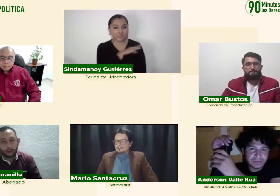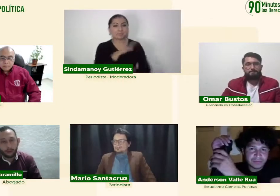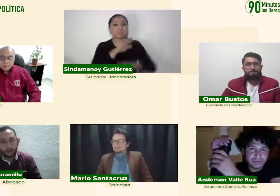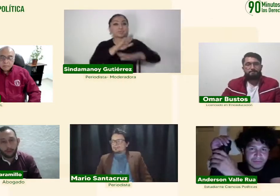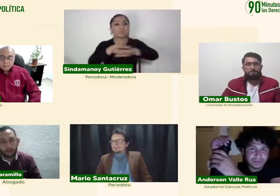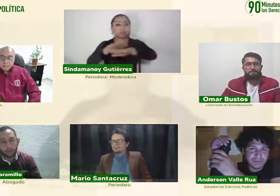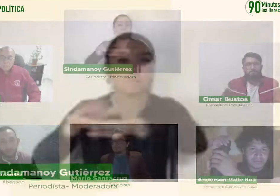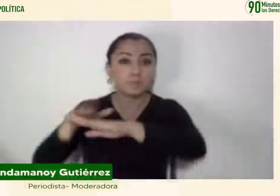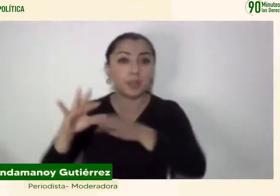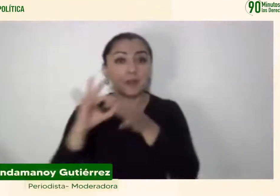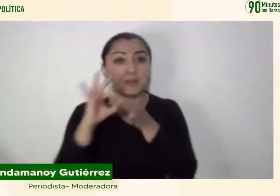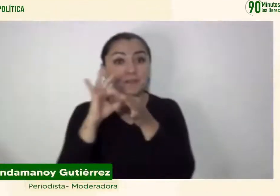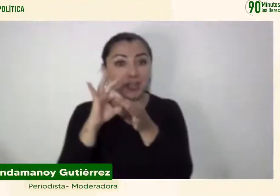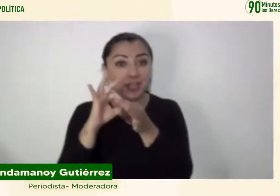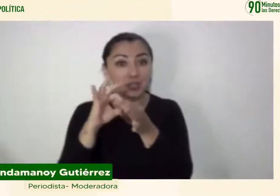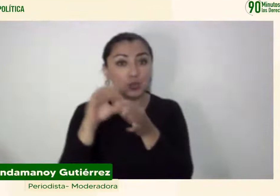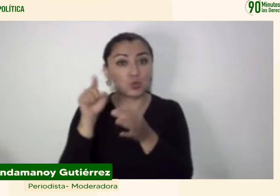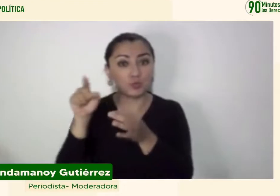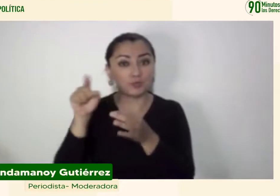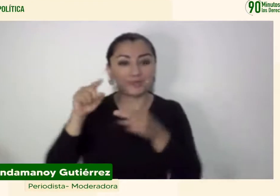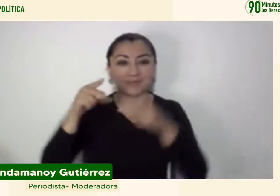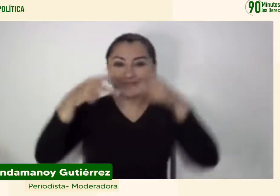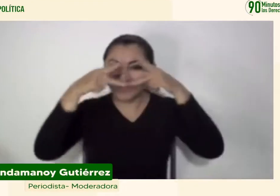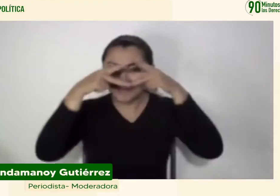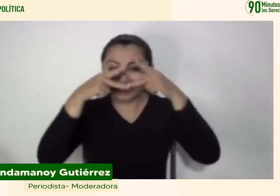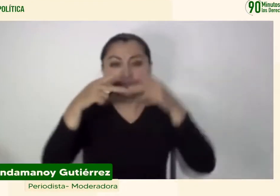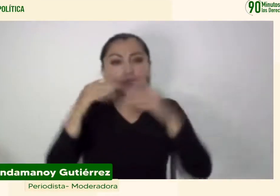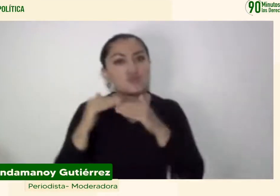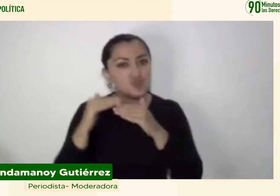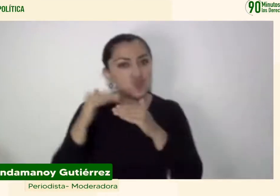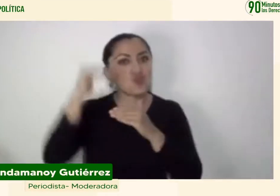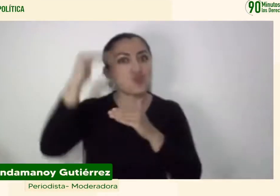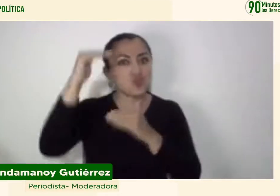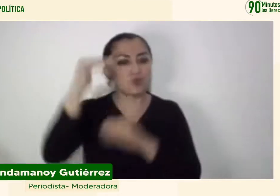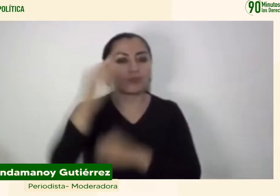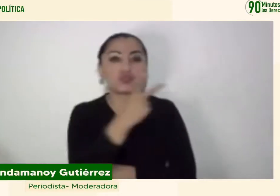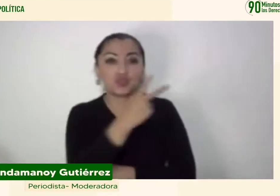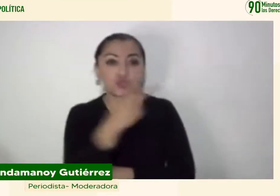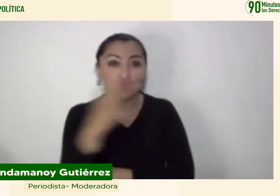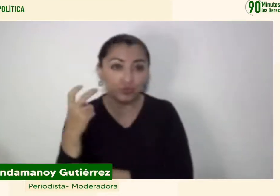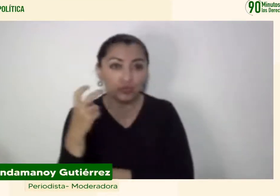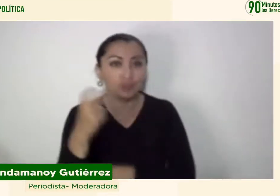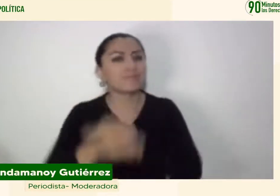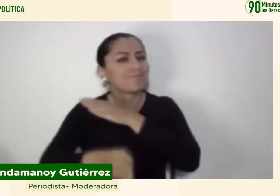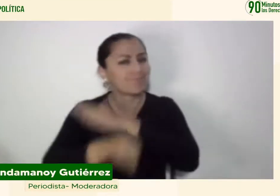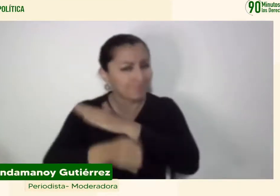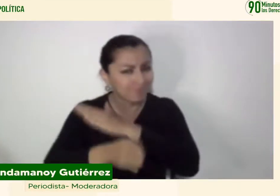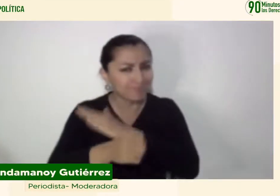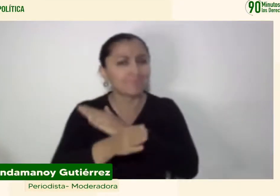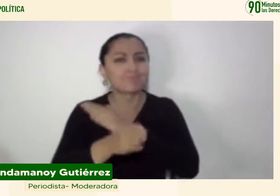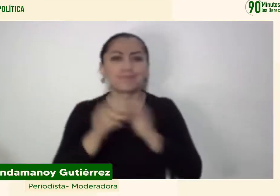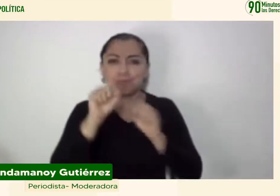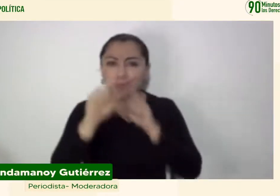muchas gracias mario quiero comentarles que en este momento tenemos 200